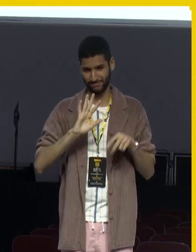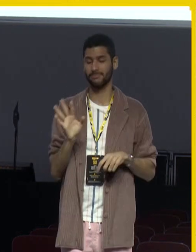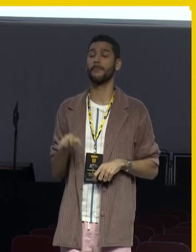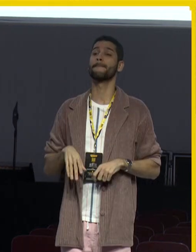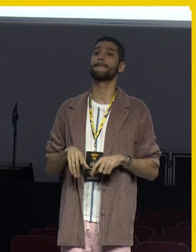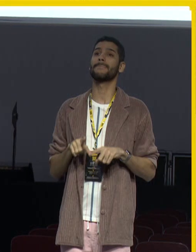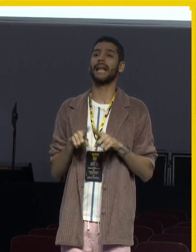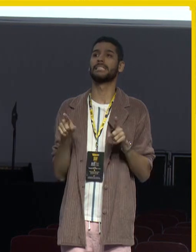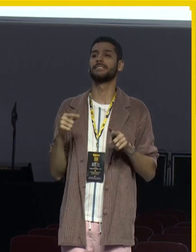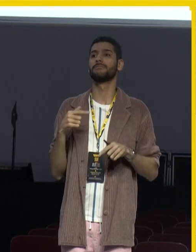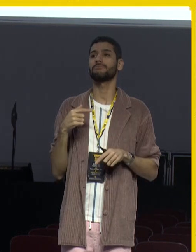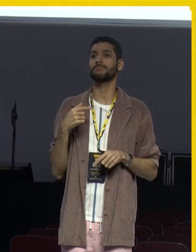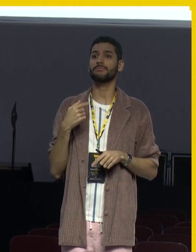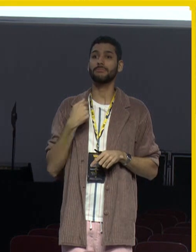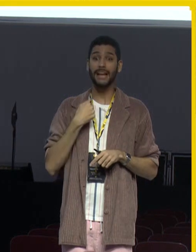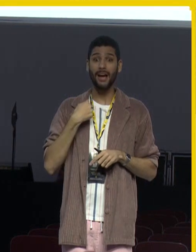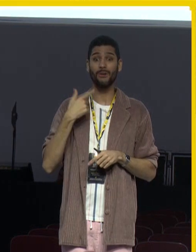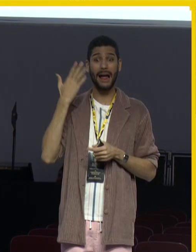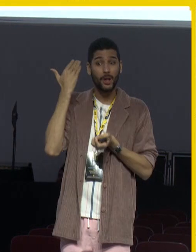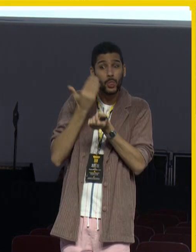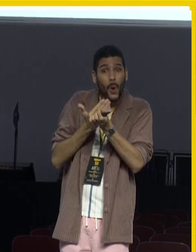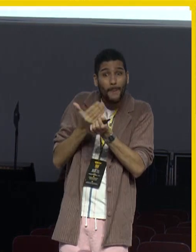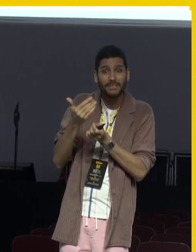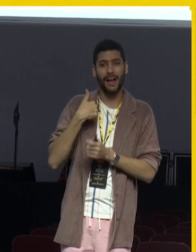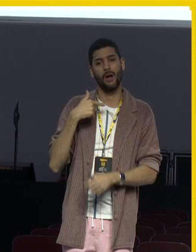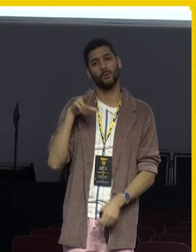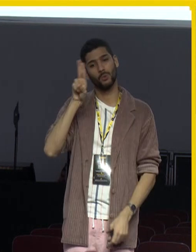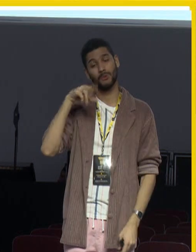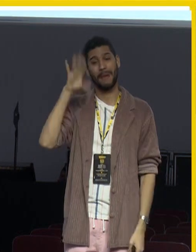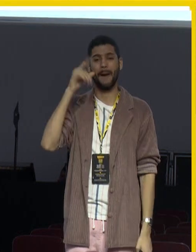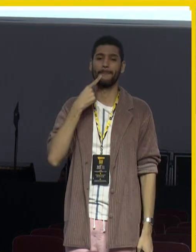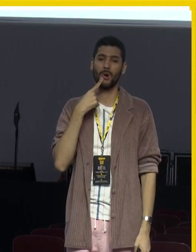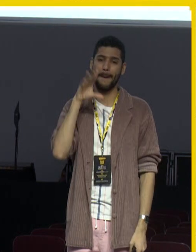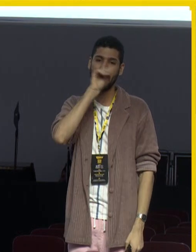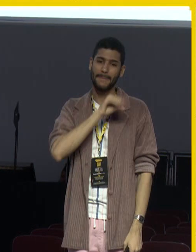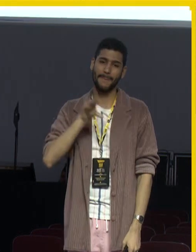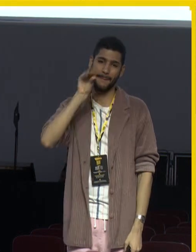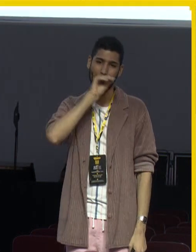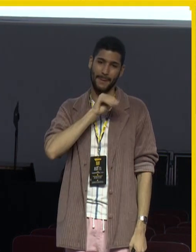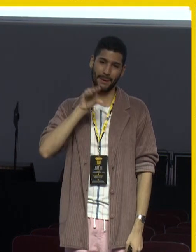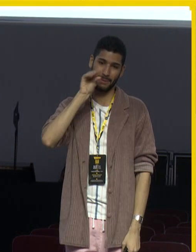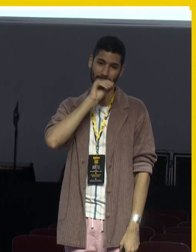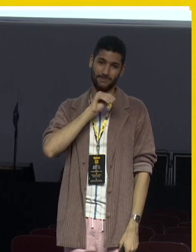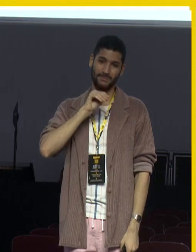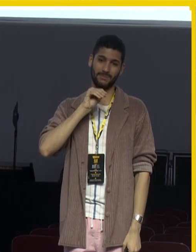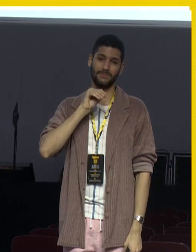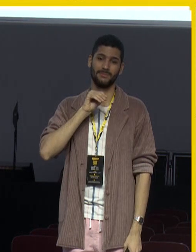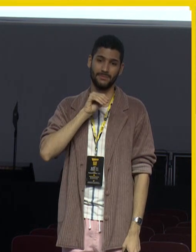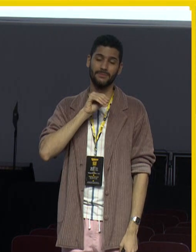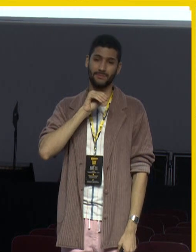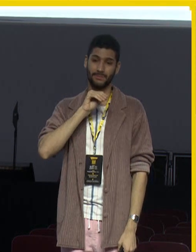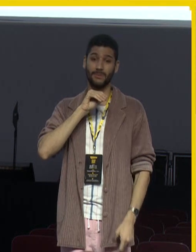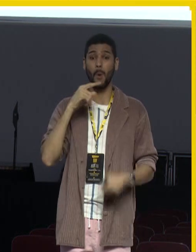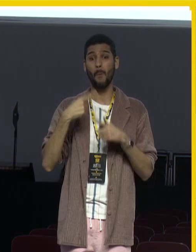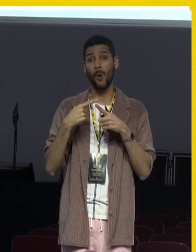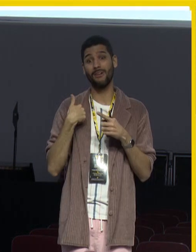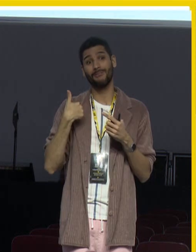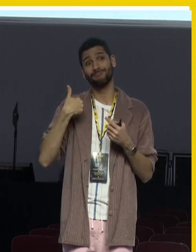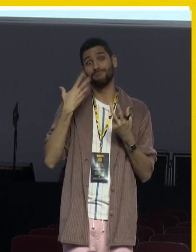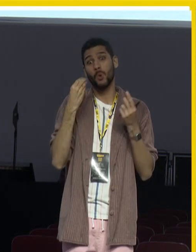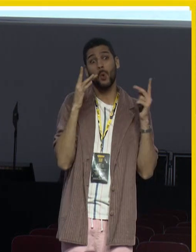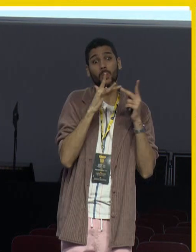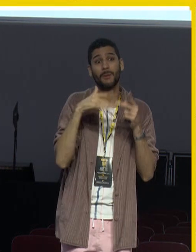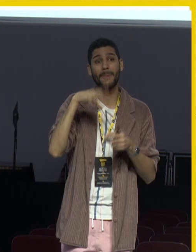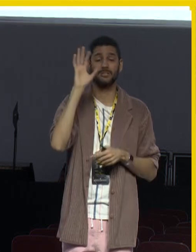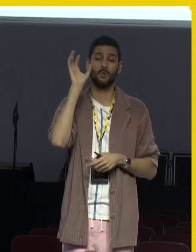é é o básico e se essas fotos aqui que eu mostrei pra vocês então no começo dos meus vídeos eu comecei a